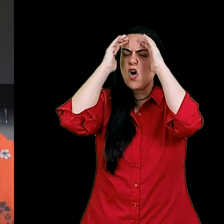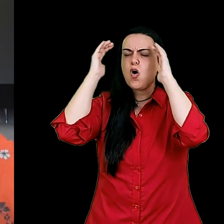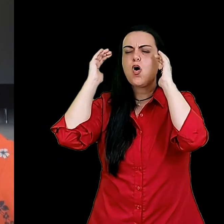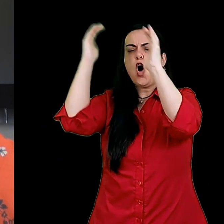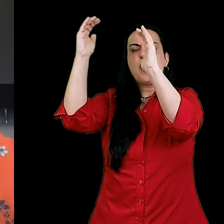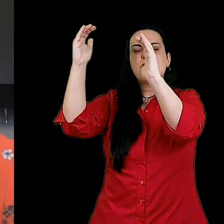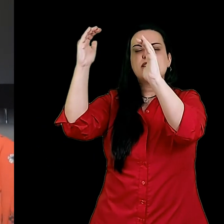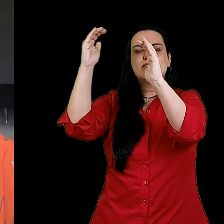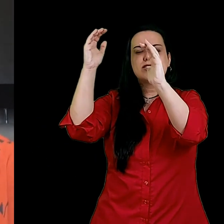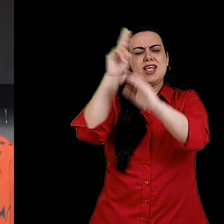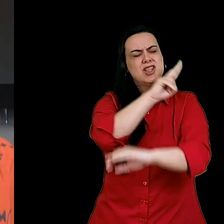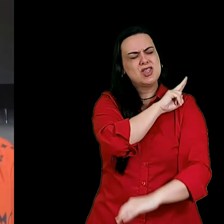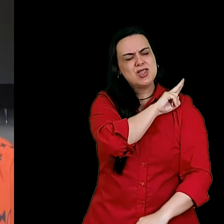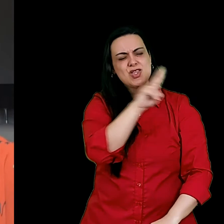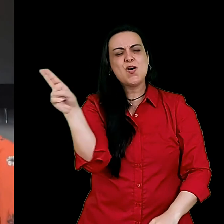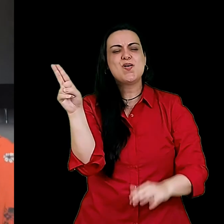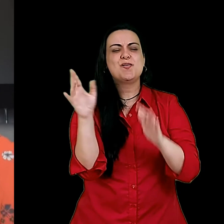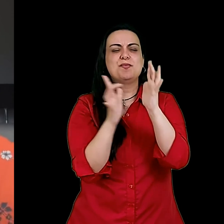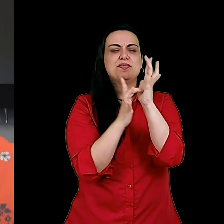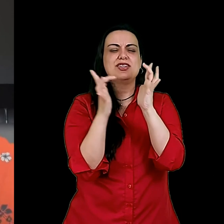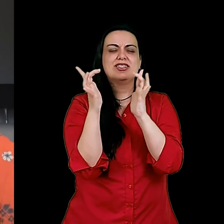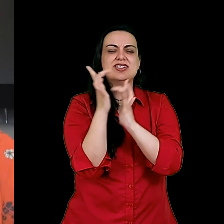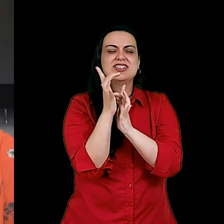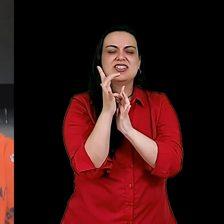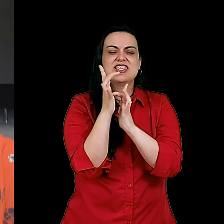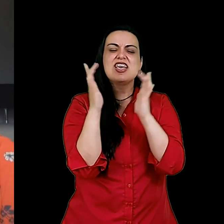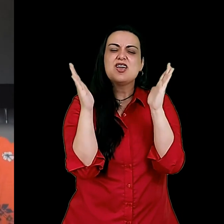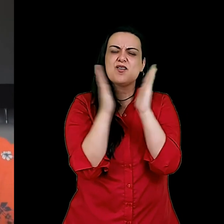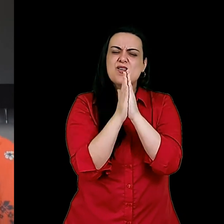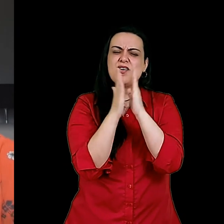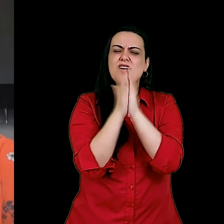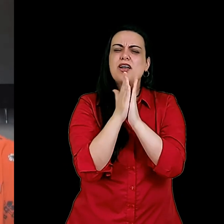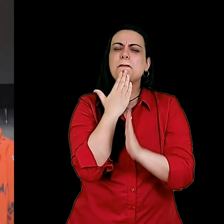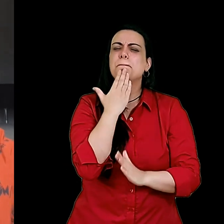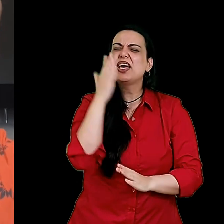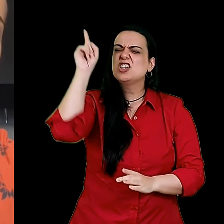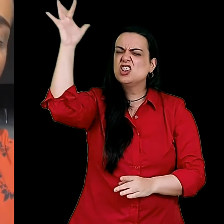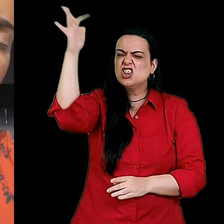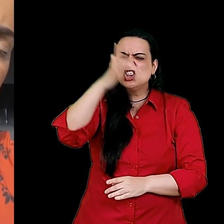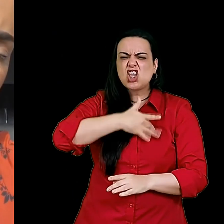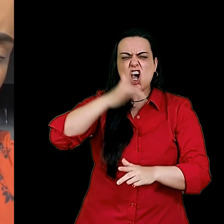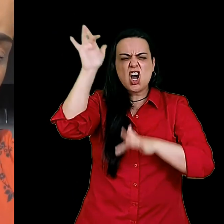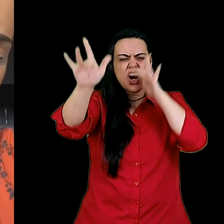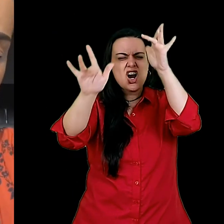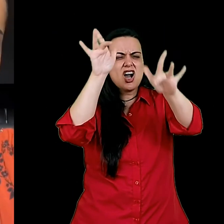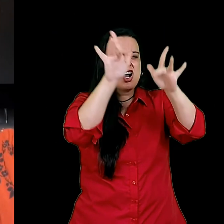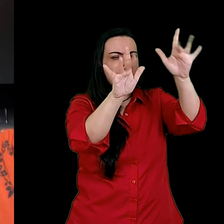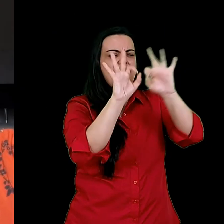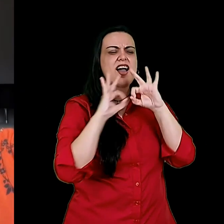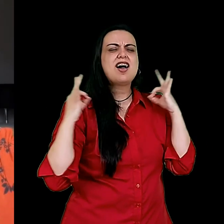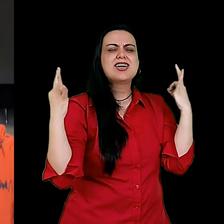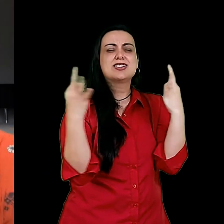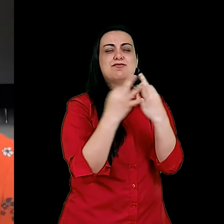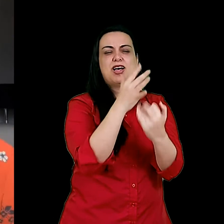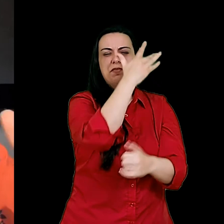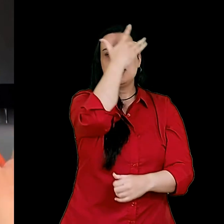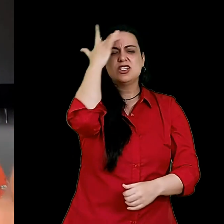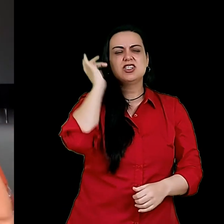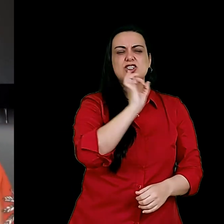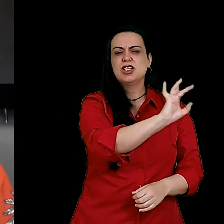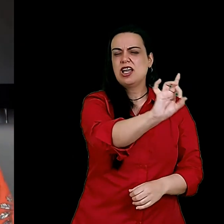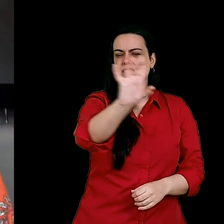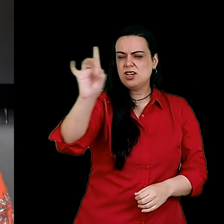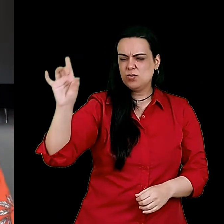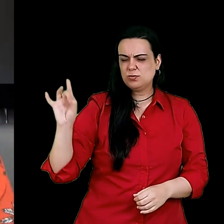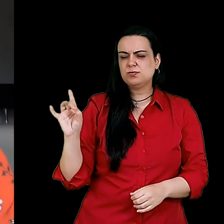tão somente preocupadas em obedecer. Em nome de Jesus, Pai, eu oro agora para que sejam alcançadas as